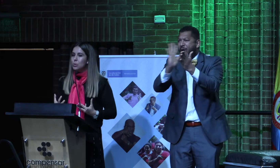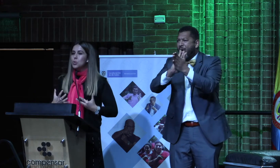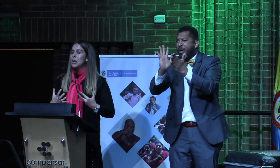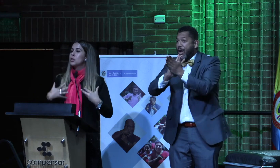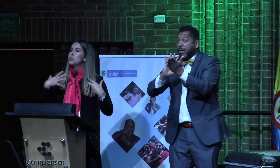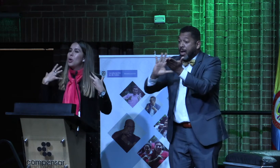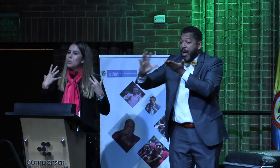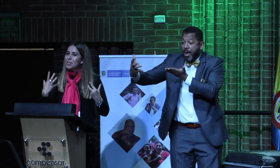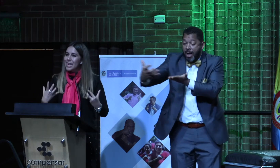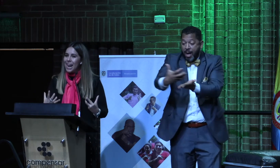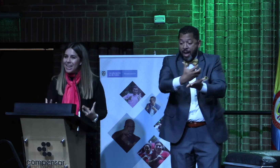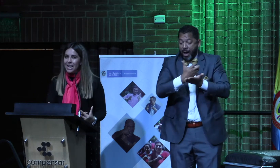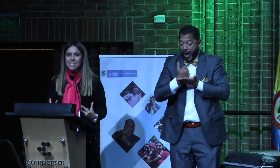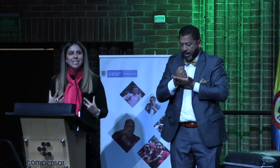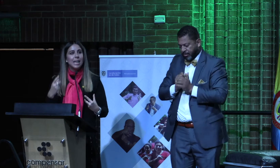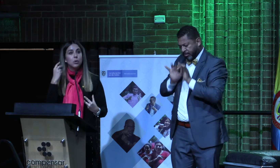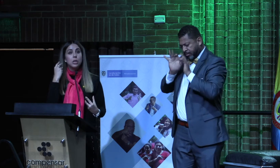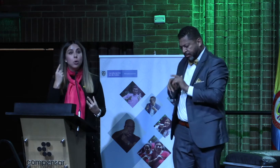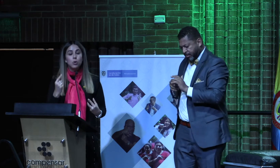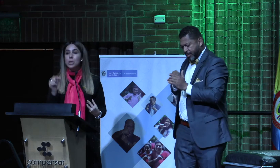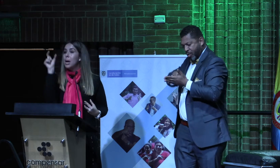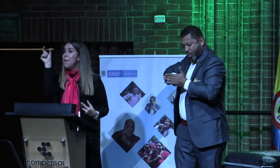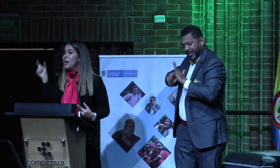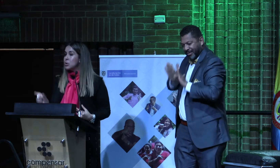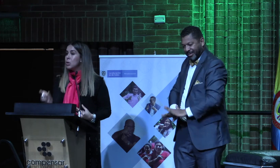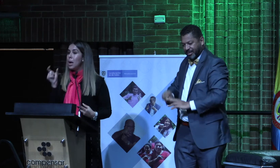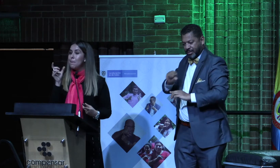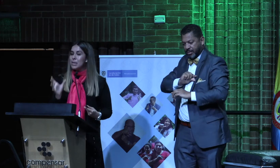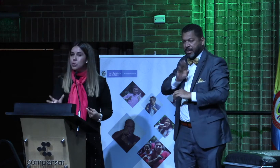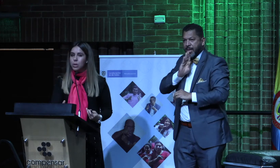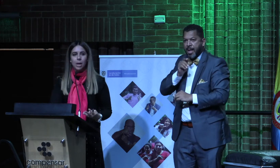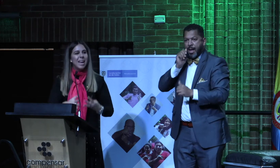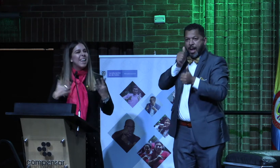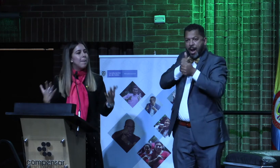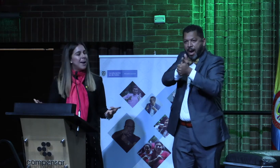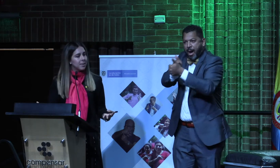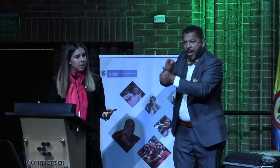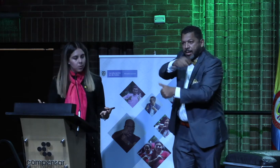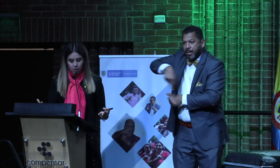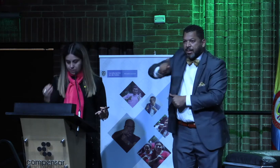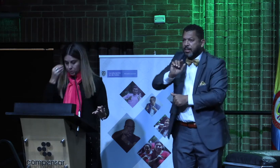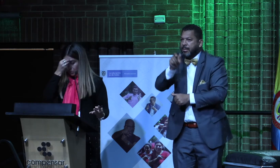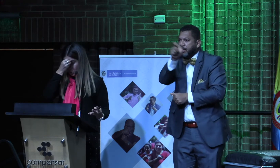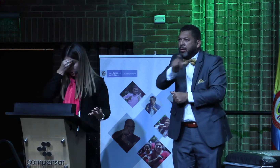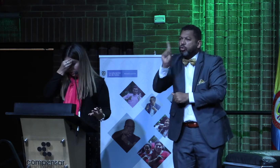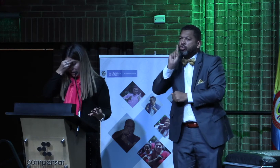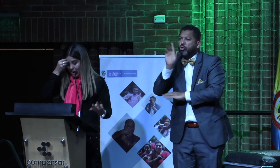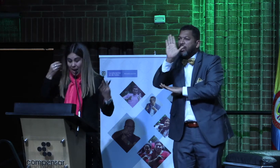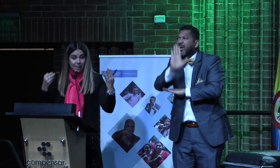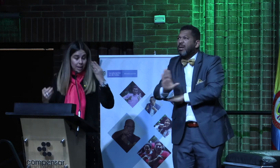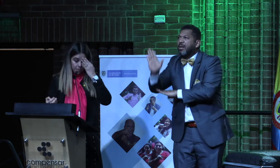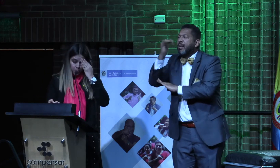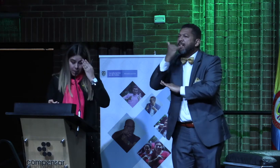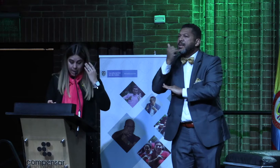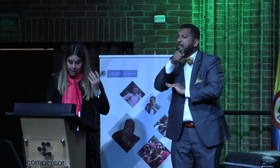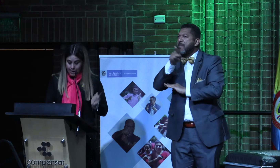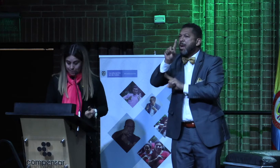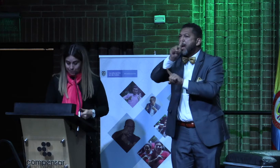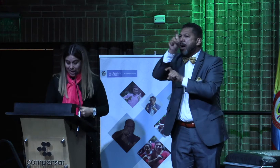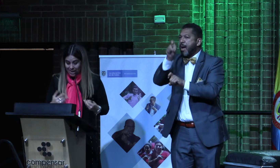pasen sus datos, podamos hacer análisis de datos y conocer persona a persona qué pasa con las personas sordas. Ahí